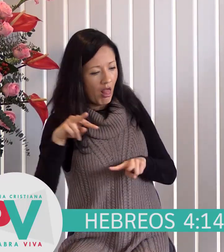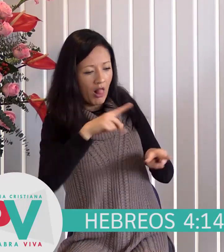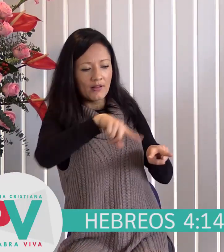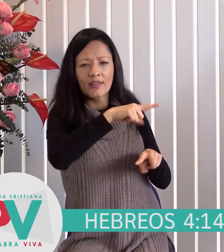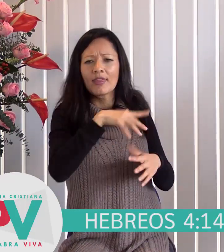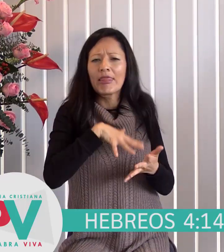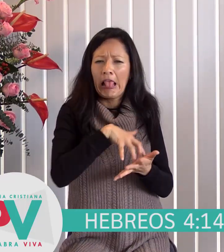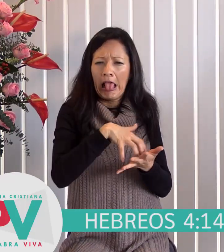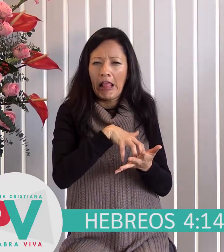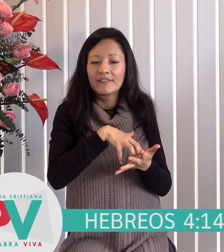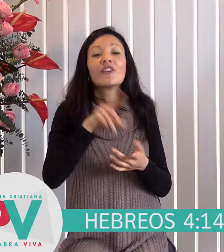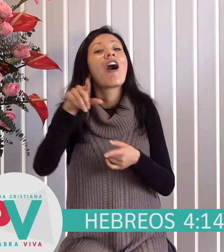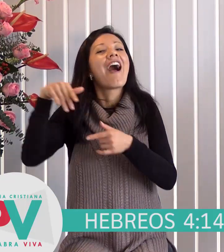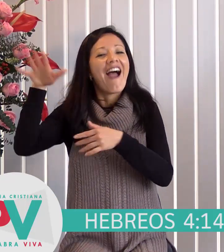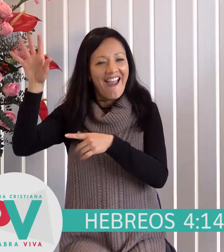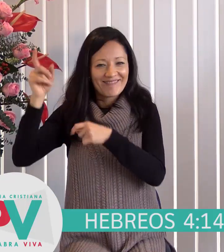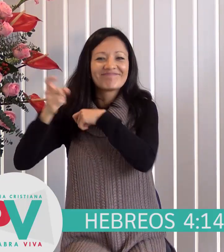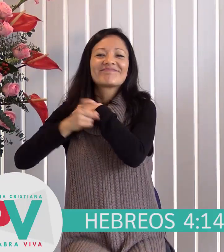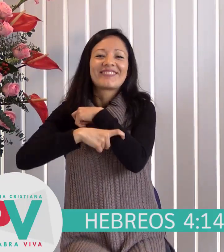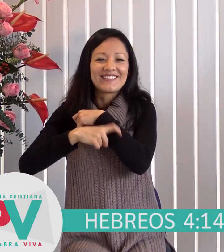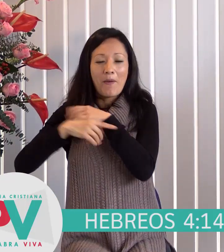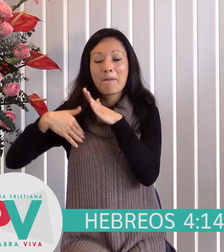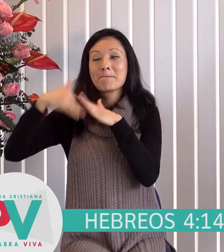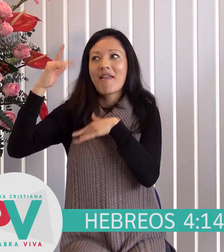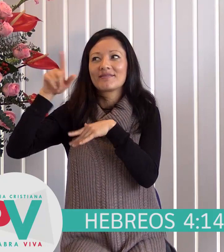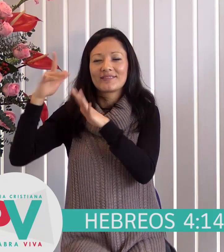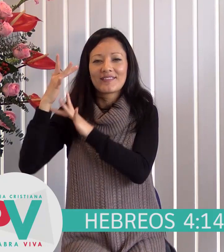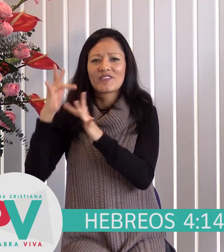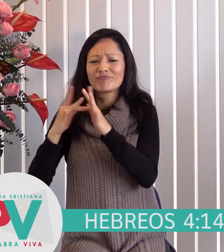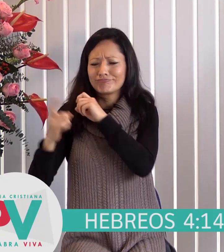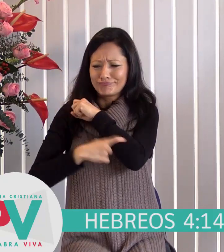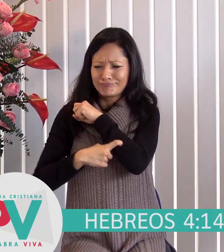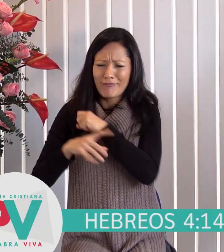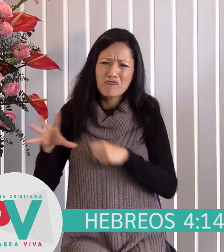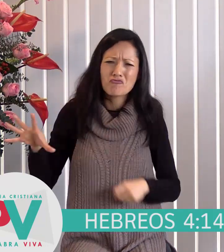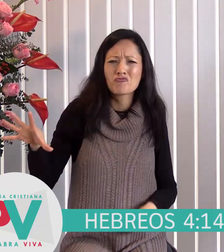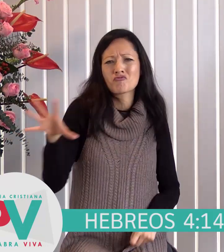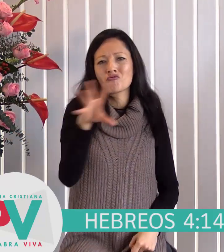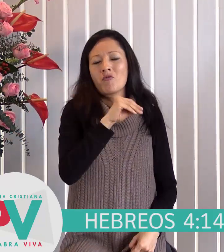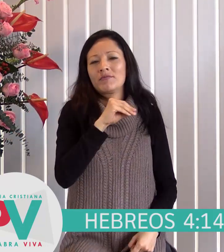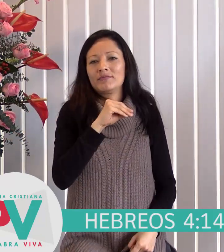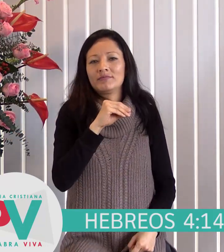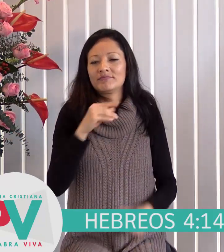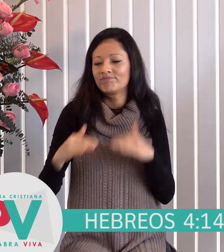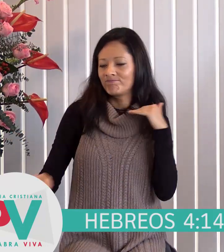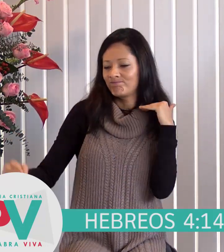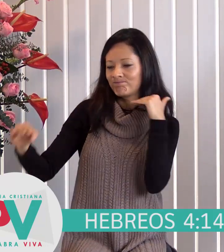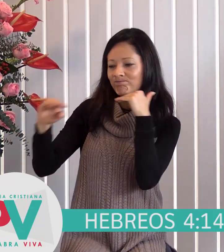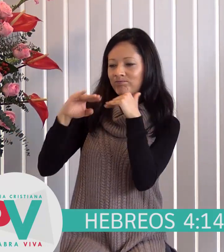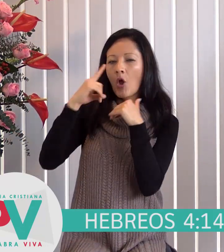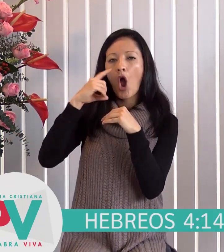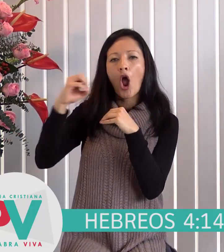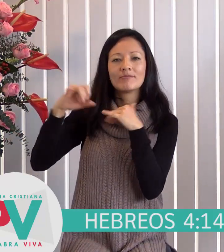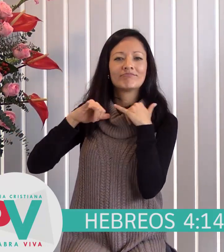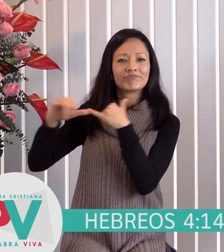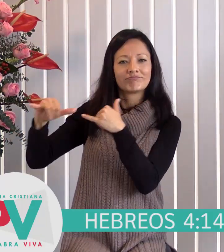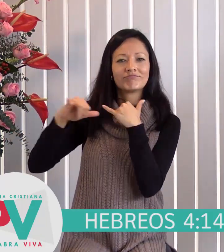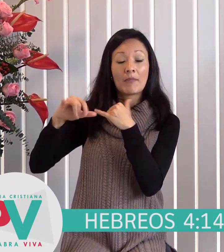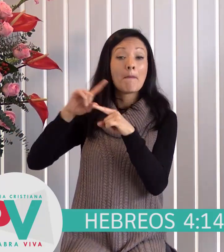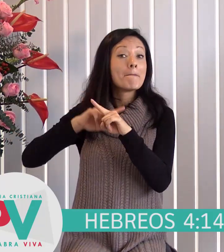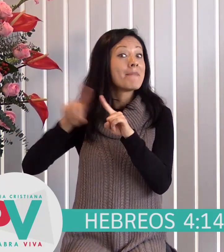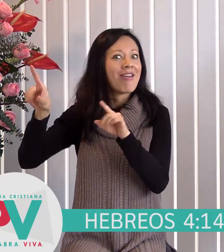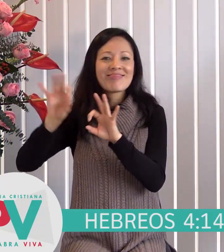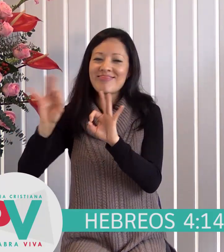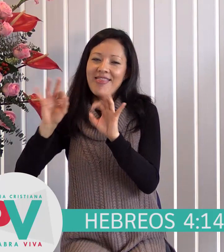debilidades, sino uno que fue tentado en todo, según nuestra semejanza, pero sin